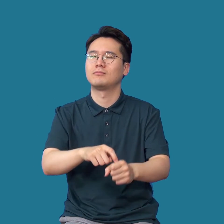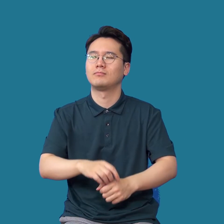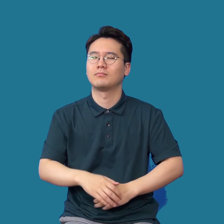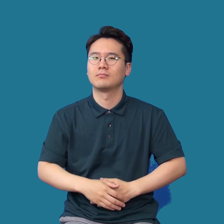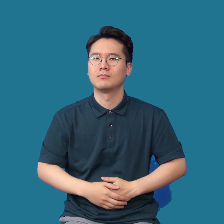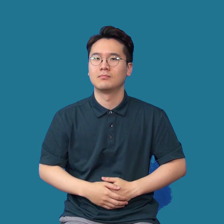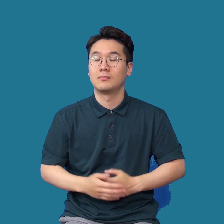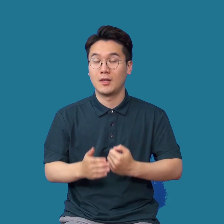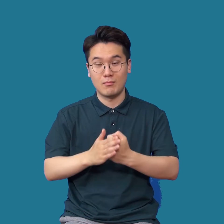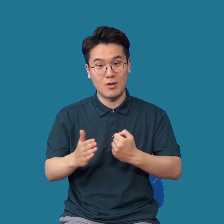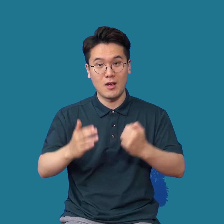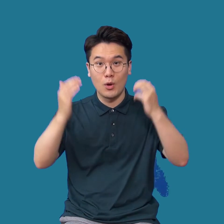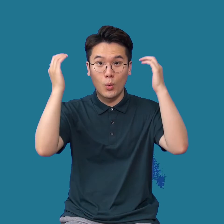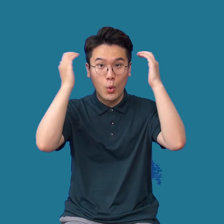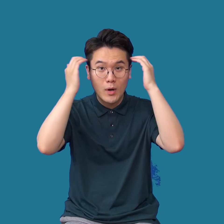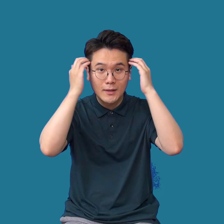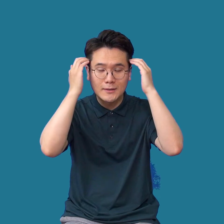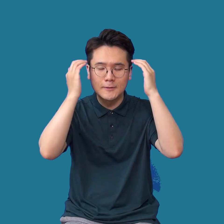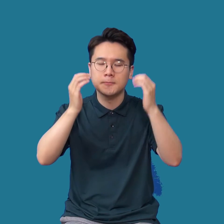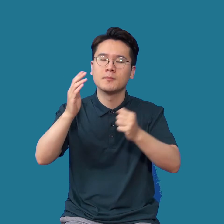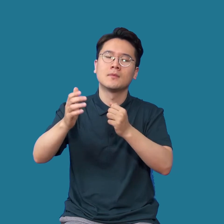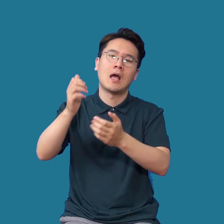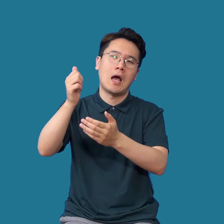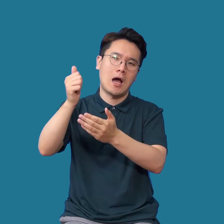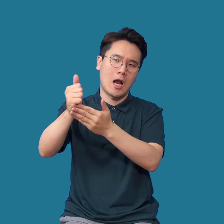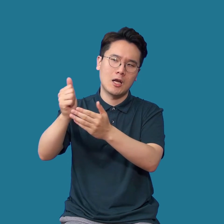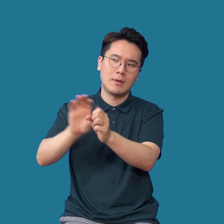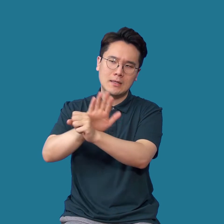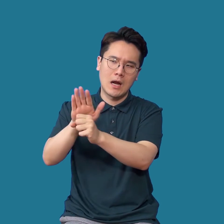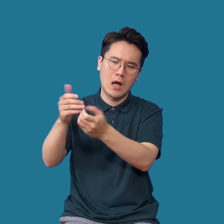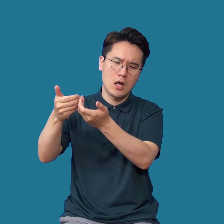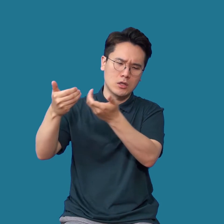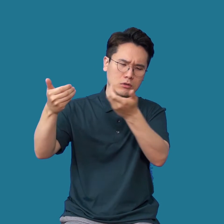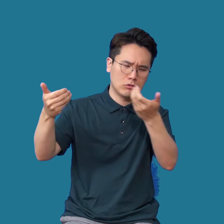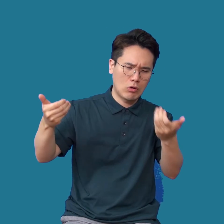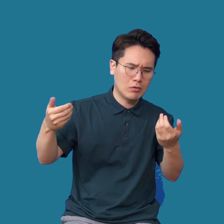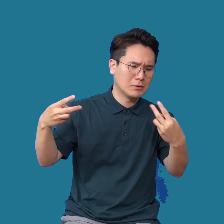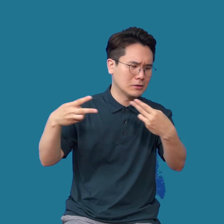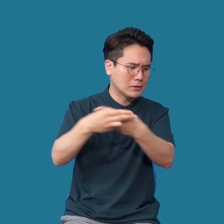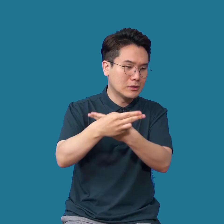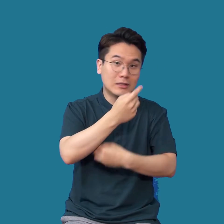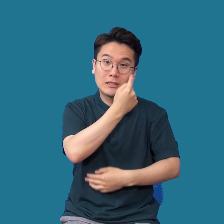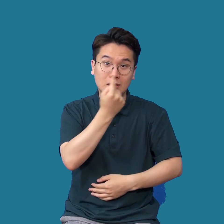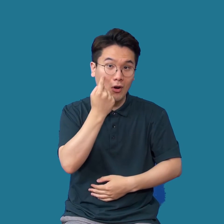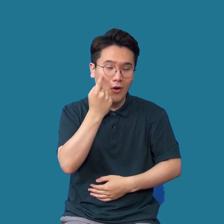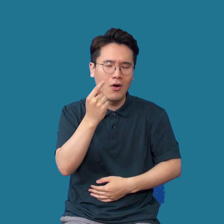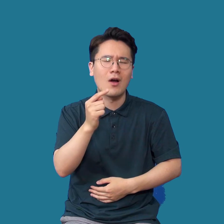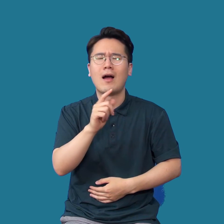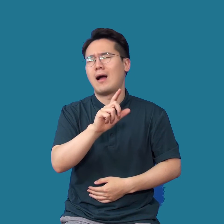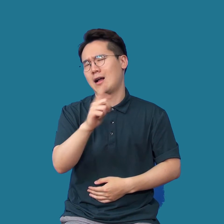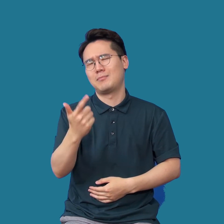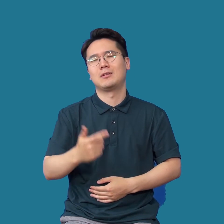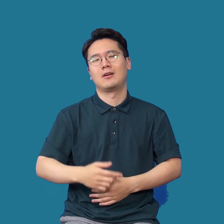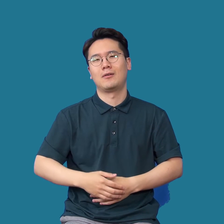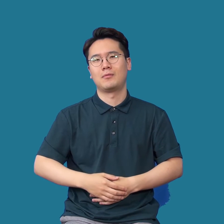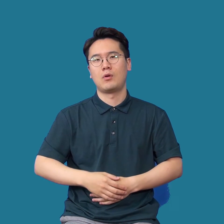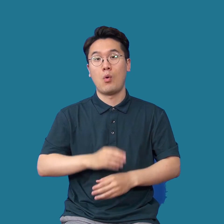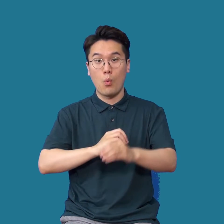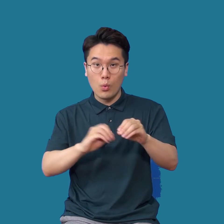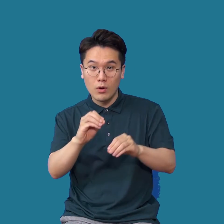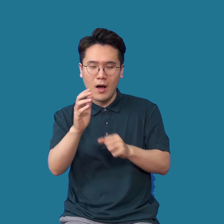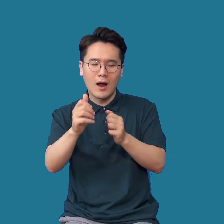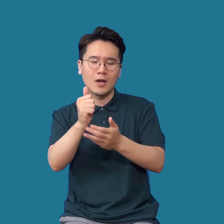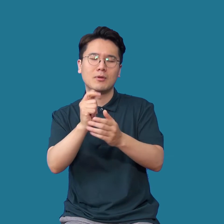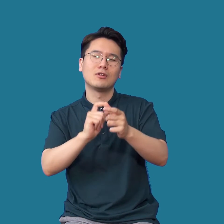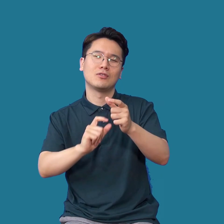그러므로 고난은 하나님의 사랑에서 끊어진 증거가 아닙니다. 오히려 하나님이 더 많이 사랑하고 계신다는